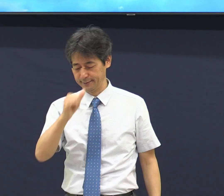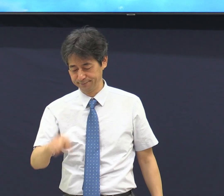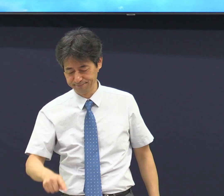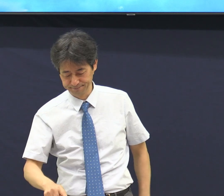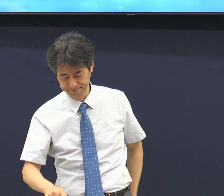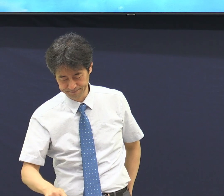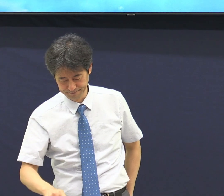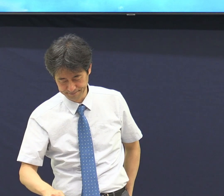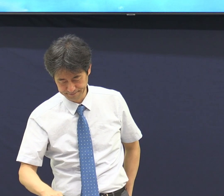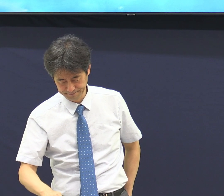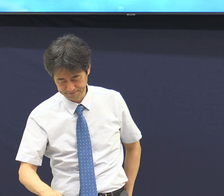고백하고 있습니다.